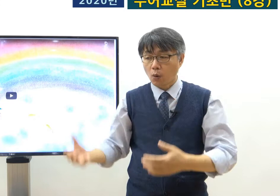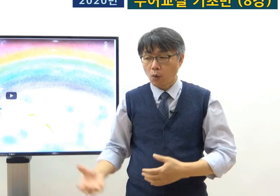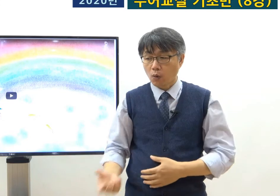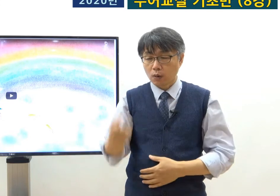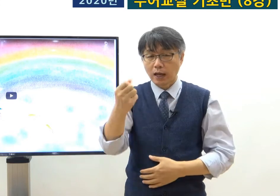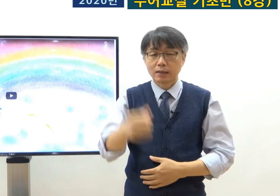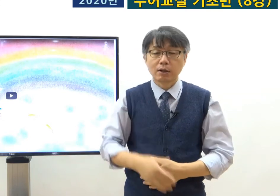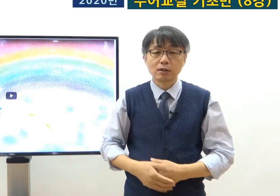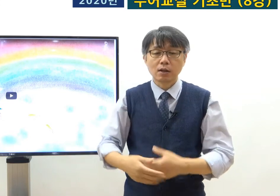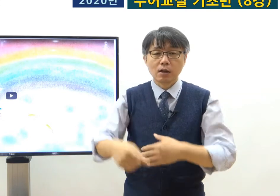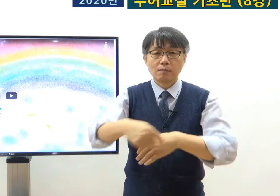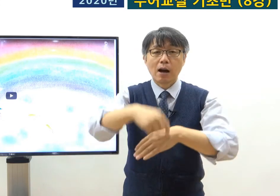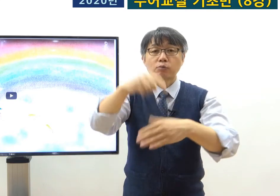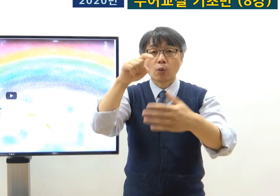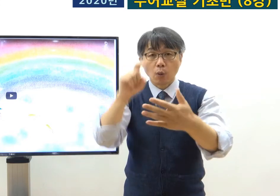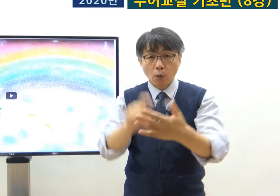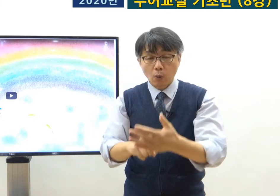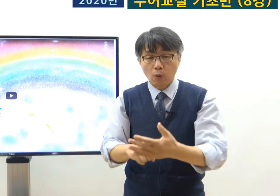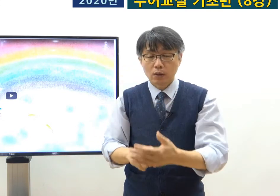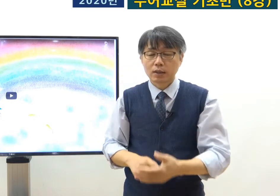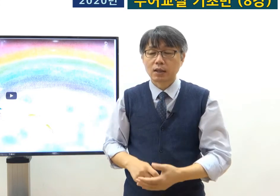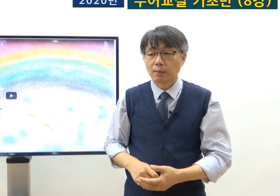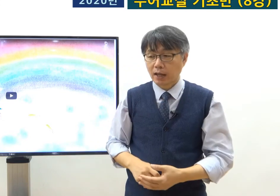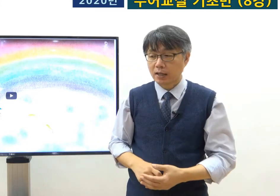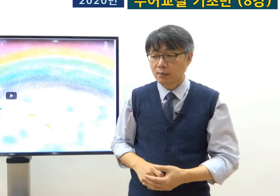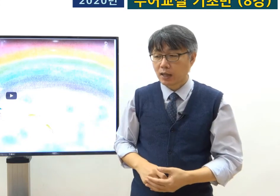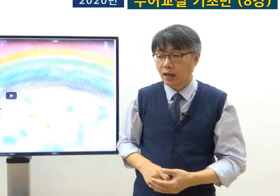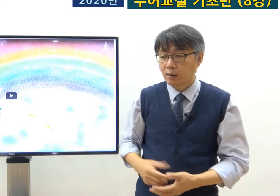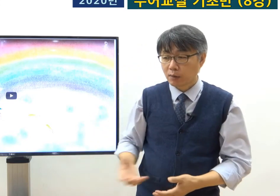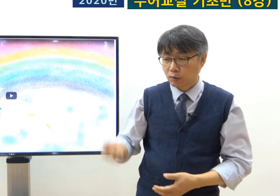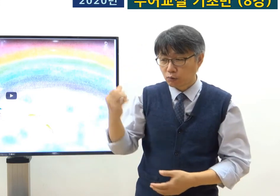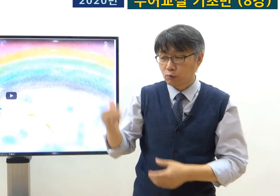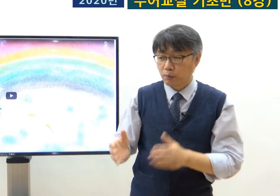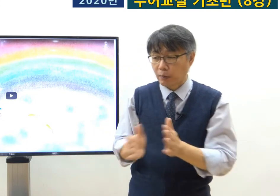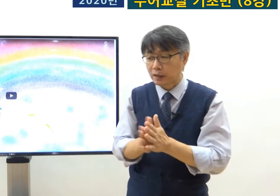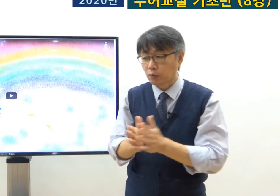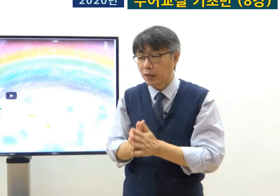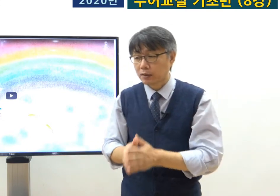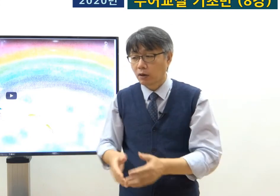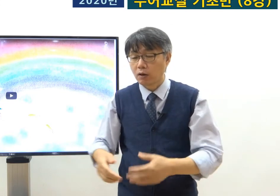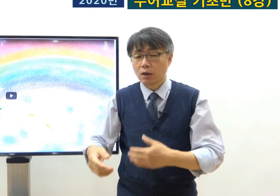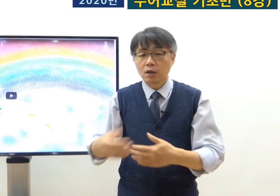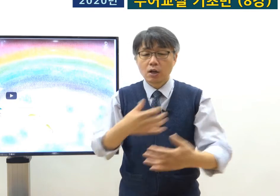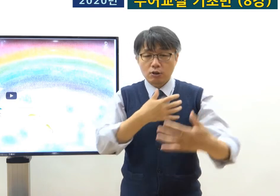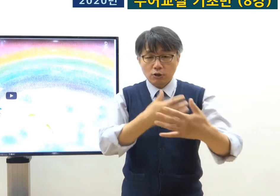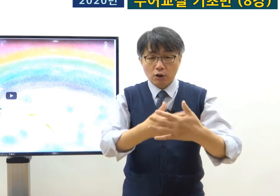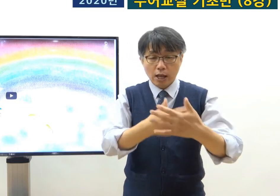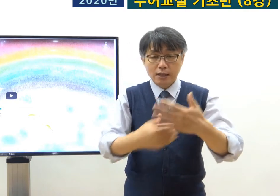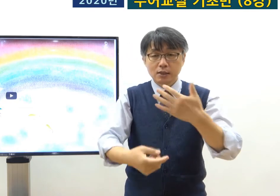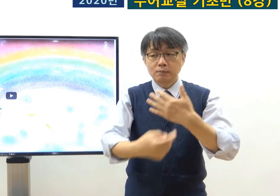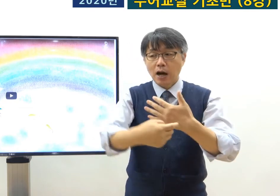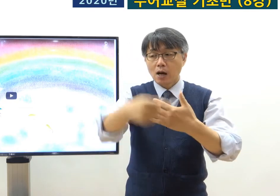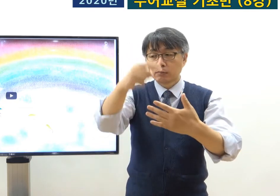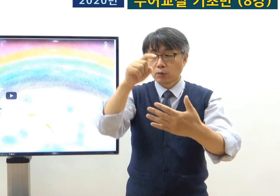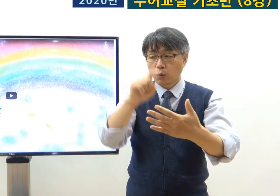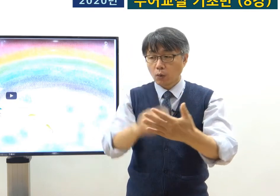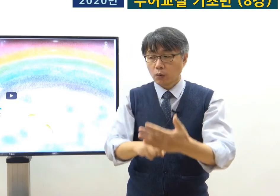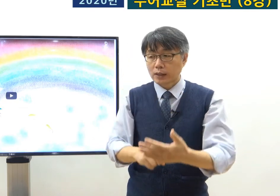마음으로, 아니면 마음으로 이렇게만 하겠습니다. 박자 쭉 빨아서 설레는 마음으로.